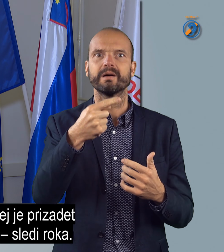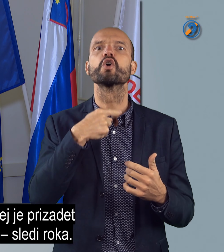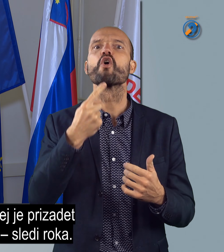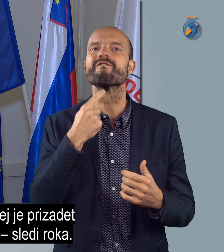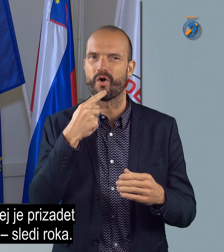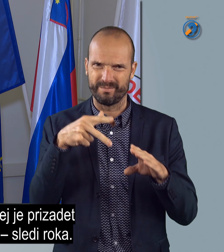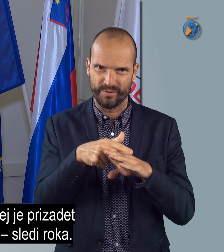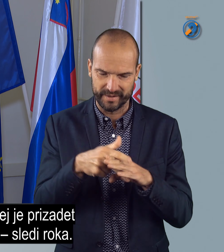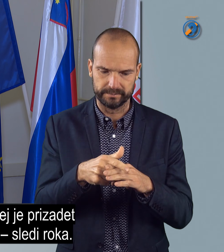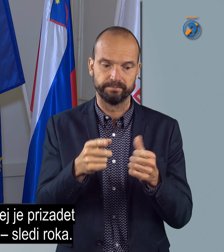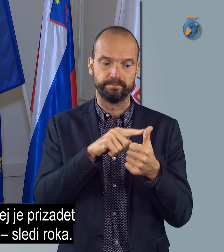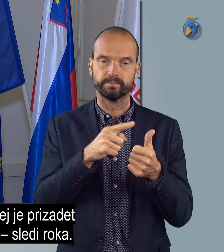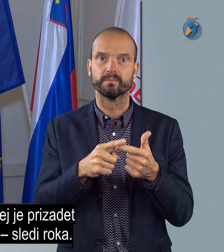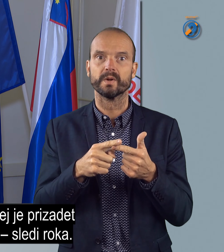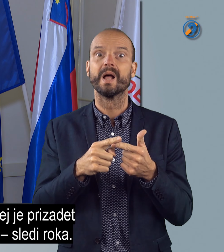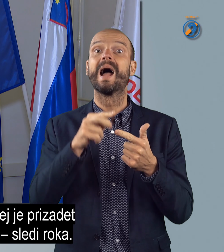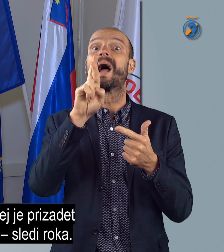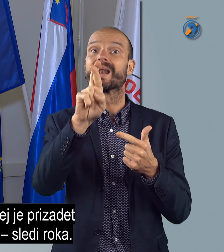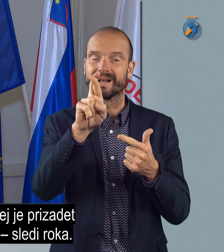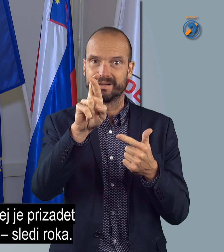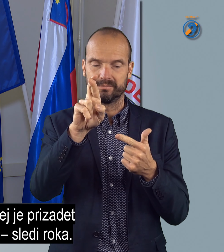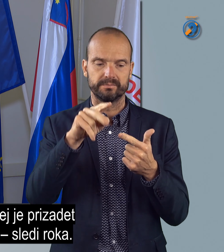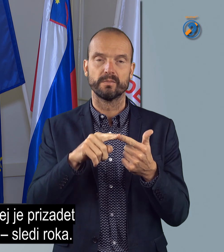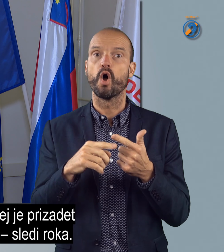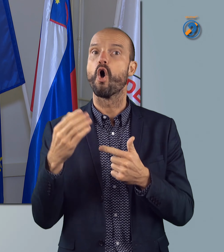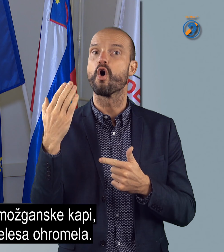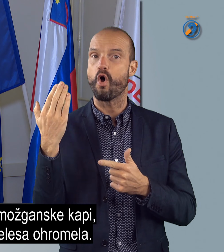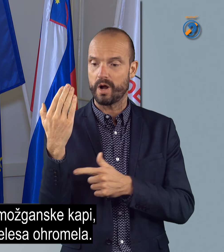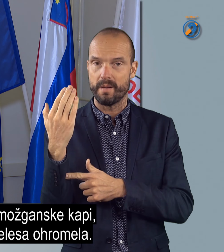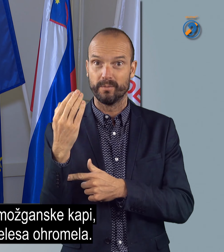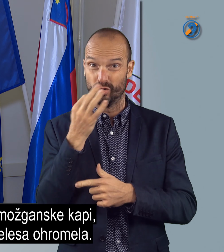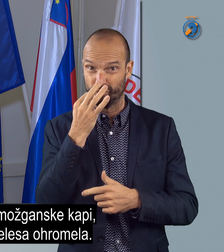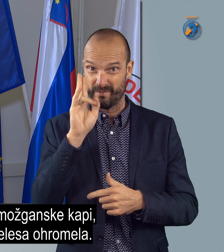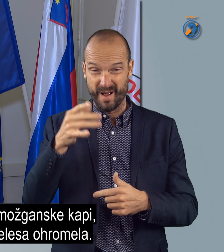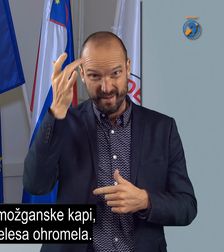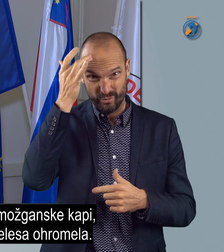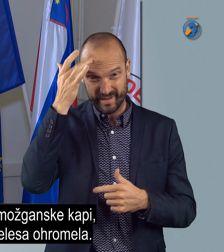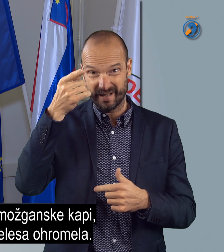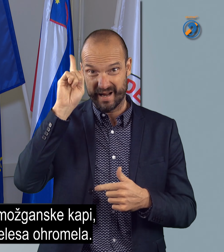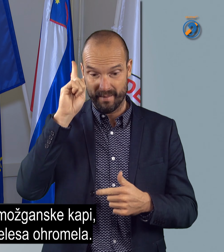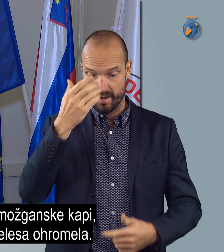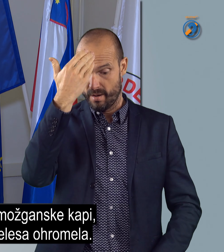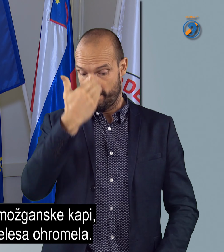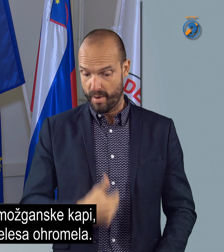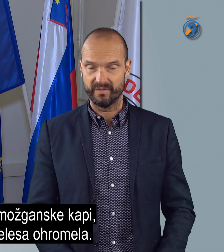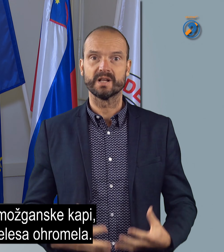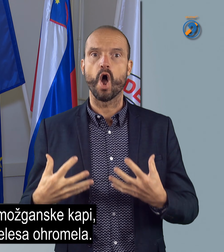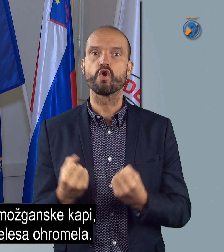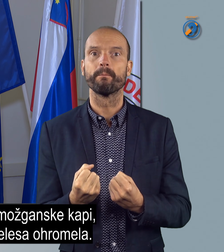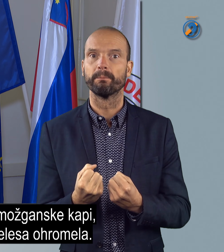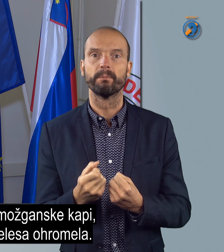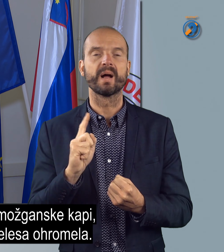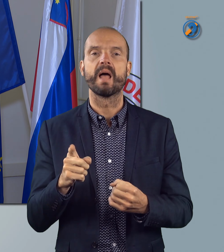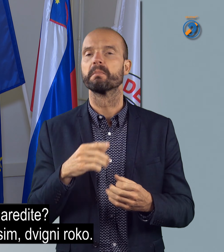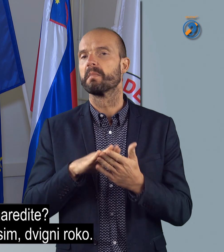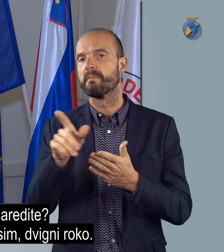govor. G, G, grom. R sledi roka. Če prije do možganske kapi, je polovica telesa ohromela.